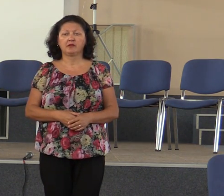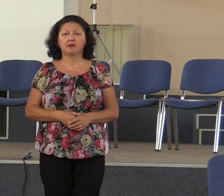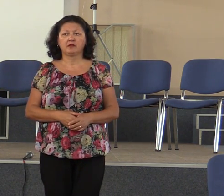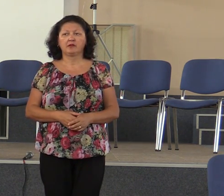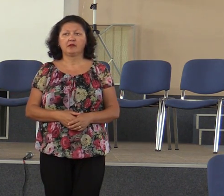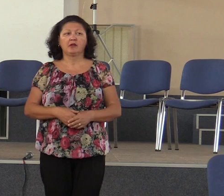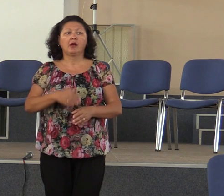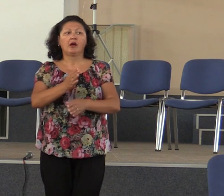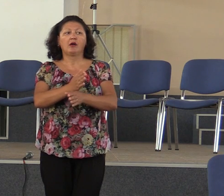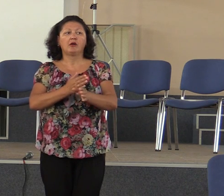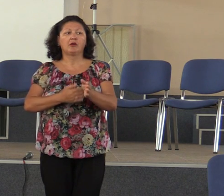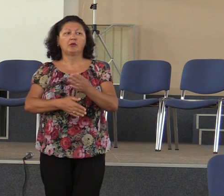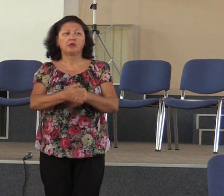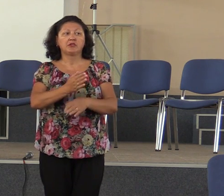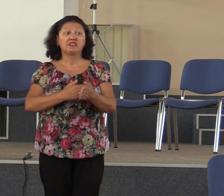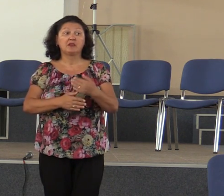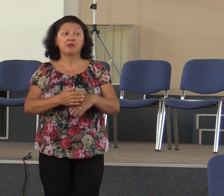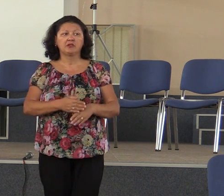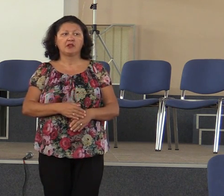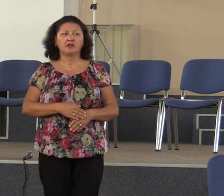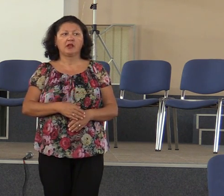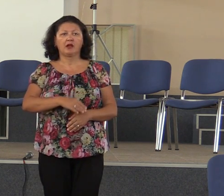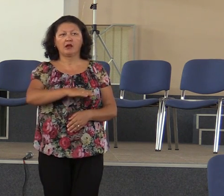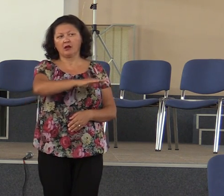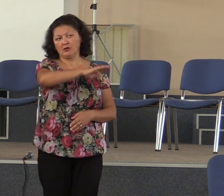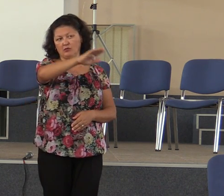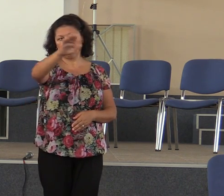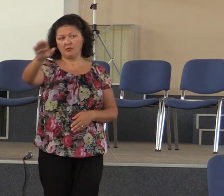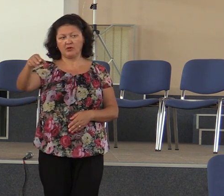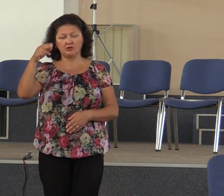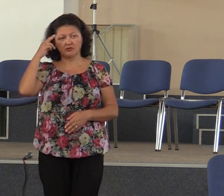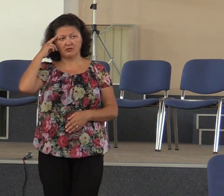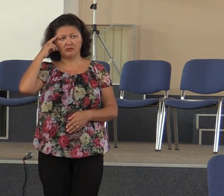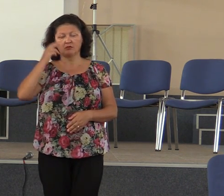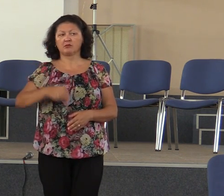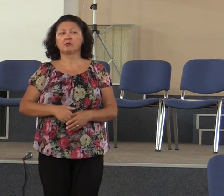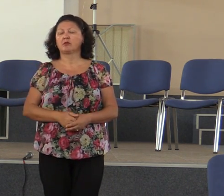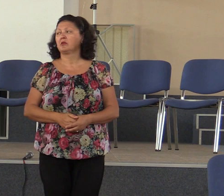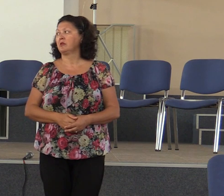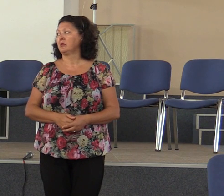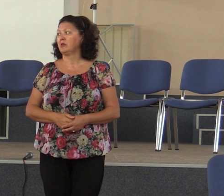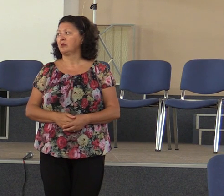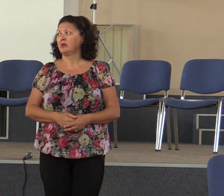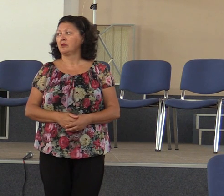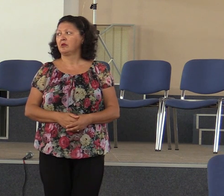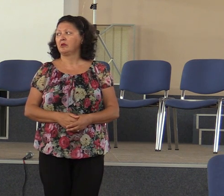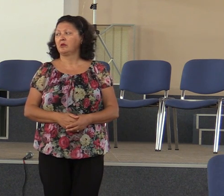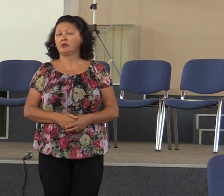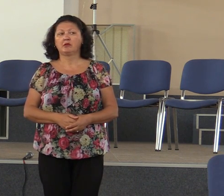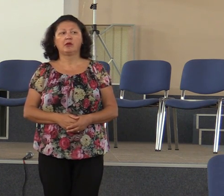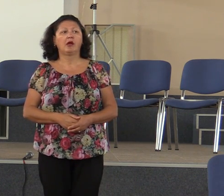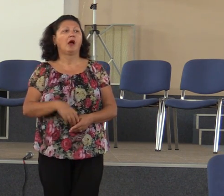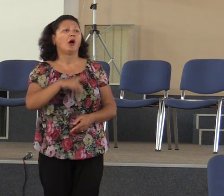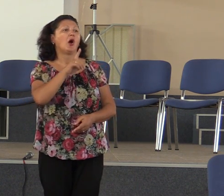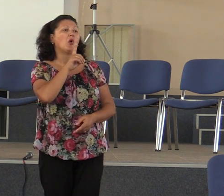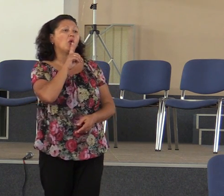o dizabilitate ca lumea să-l cunoască? Știți care e aia? O poreclă.